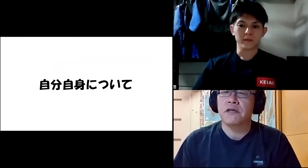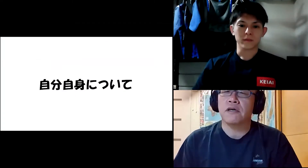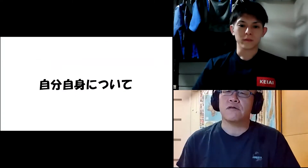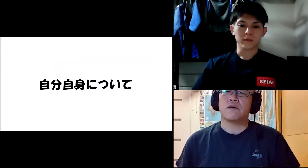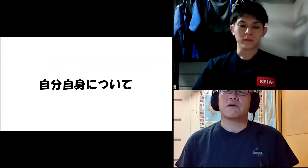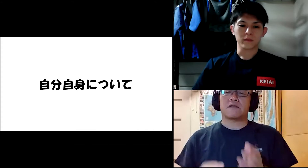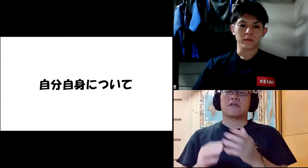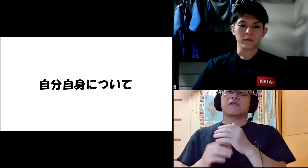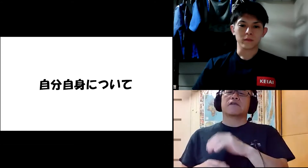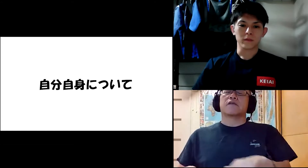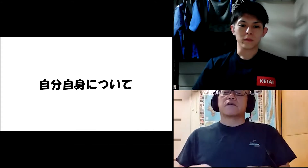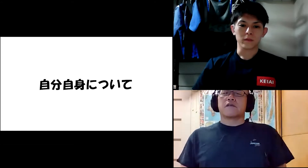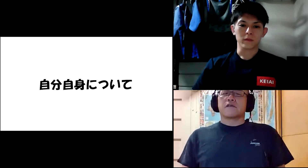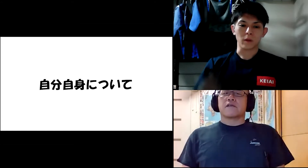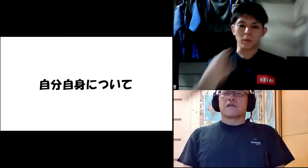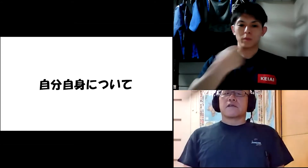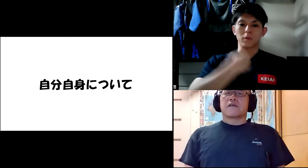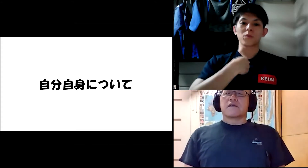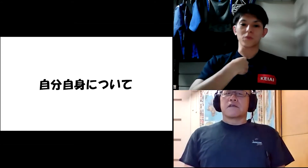では始めたいと思います。